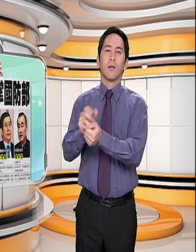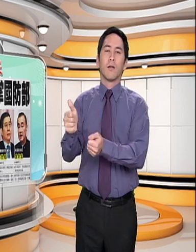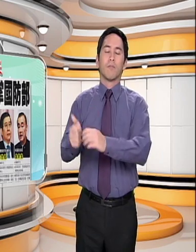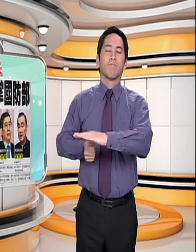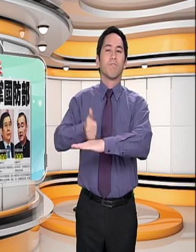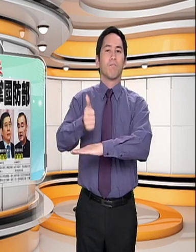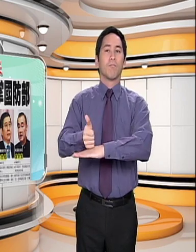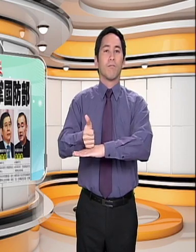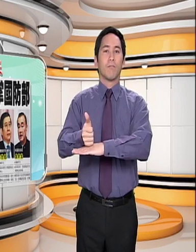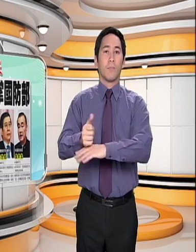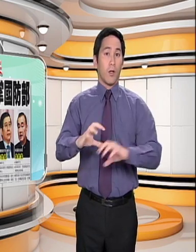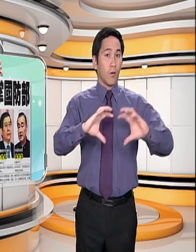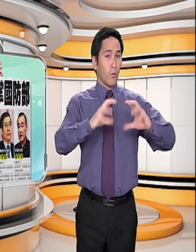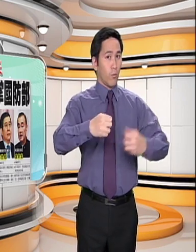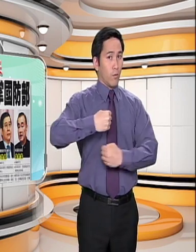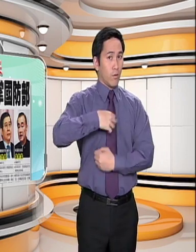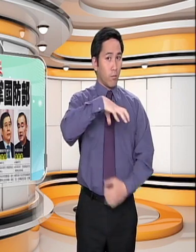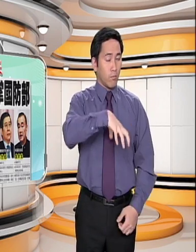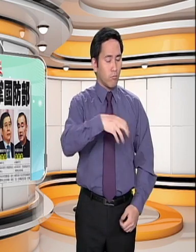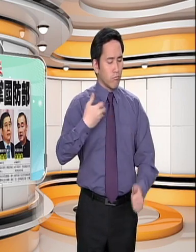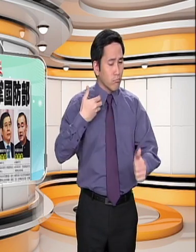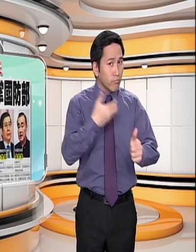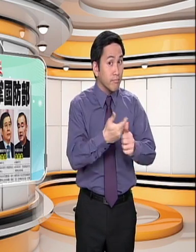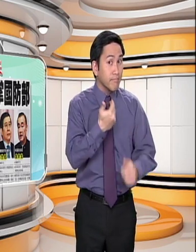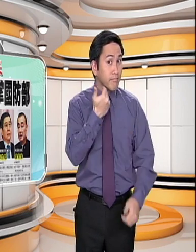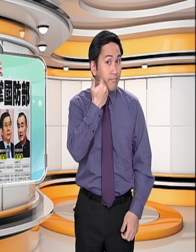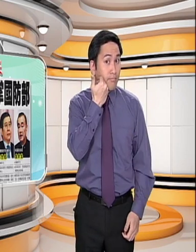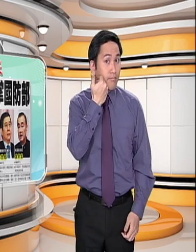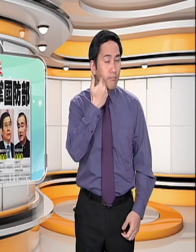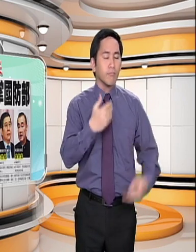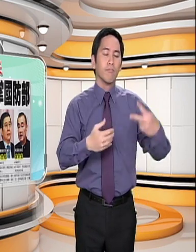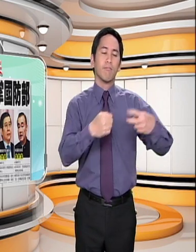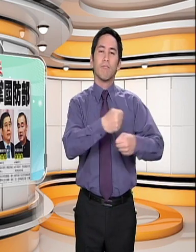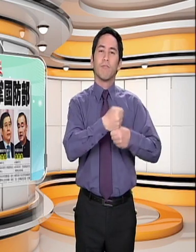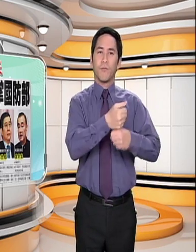任，而国防部长则是内定冯世宽接任。